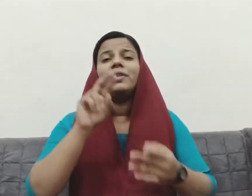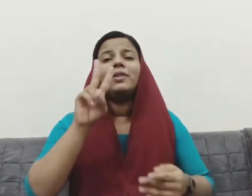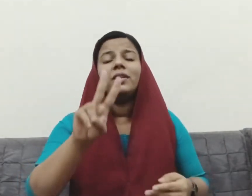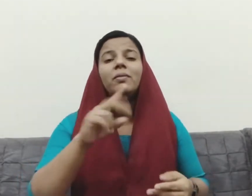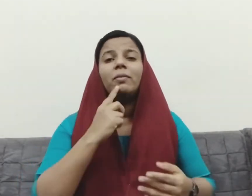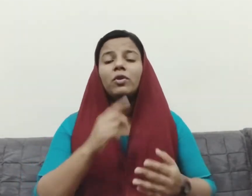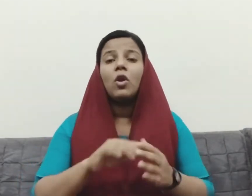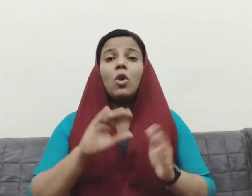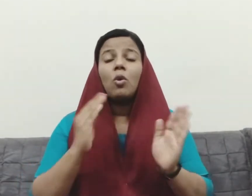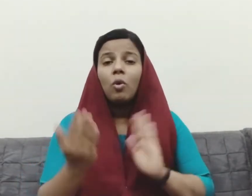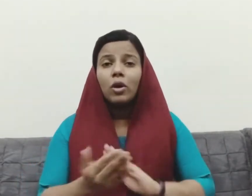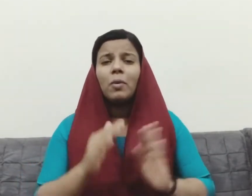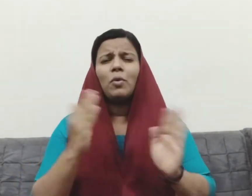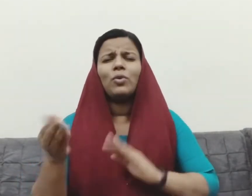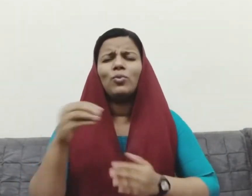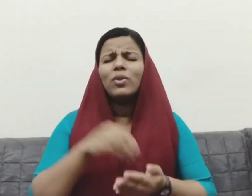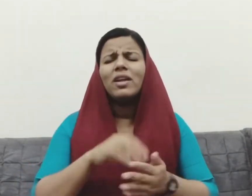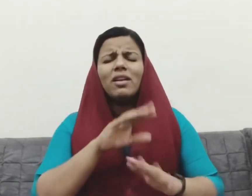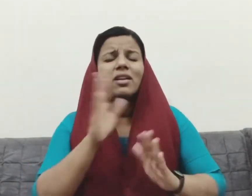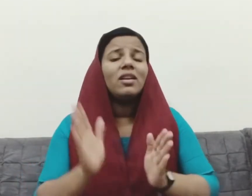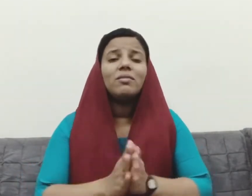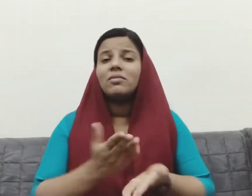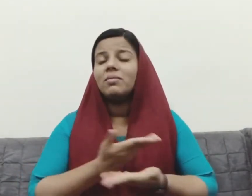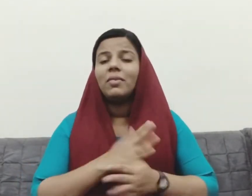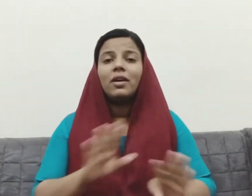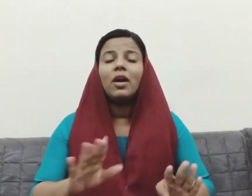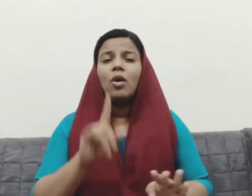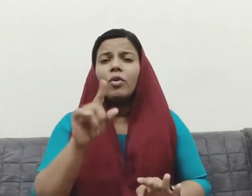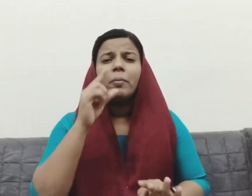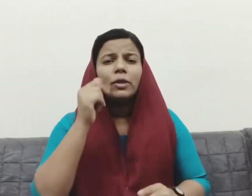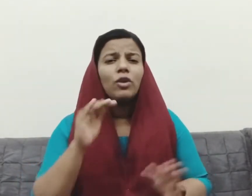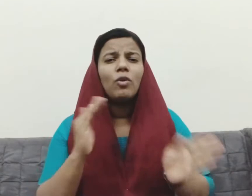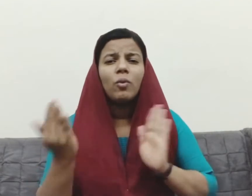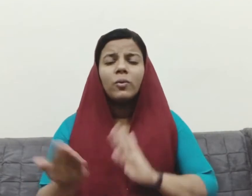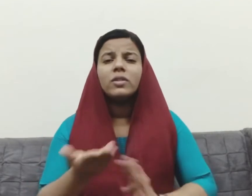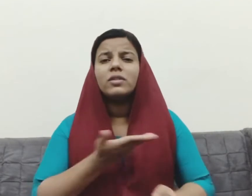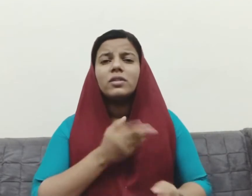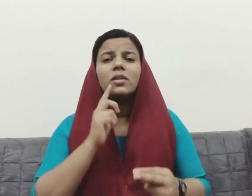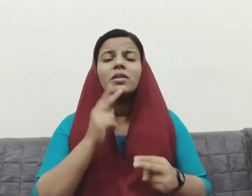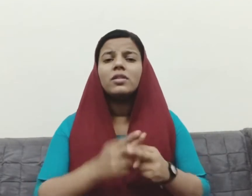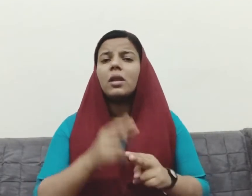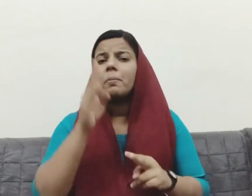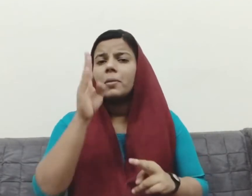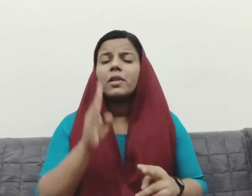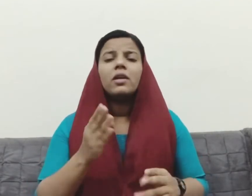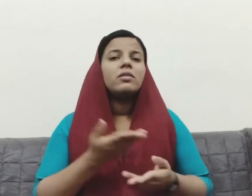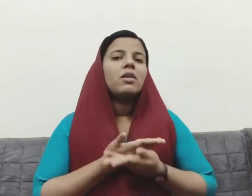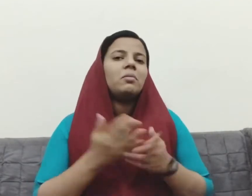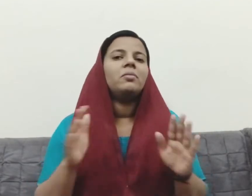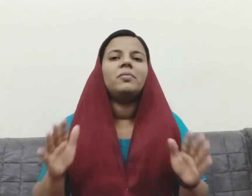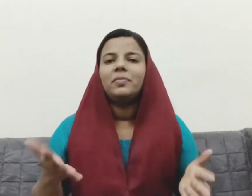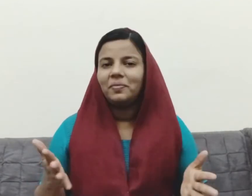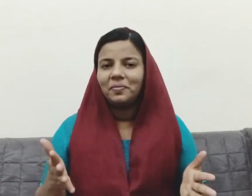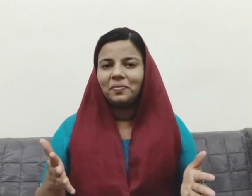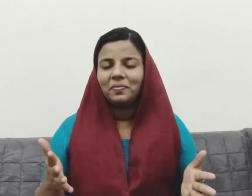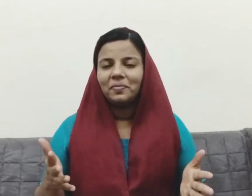1 യോഹന്നാൻ ലേഖനം 2-ാം അധ്യായത്തിൽ ലോകത്തെയും ലോകത്തിലുള്ളതിനെയും സ്നേഹിക്കരുത്, ഒരുവൻ ലോകത്തെ സ്നേഹിക്കുന്നുവെങ്കിൽ അവനിൽ പിതാവിൻ്റെ സ്നേഹമില്ല.